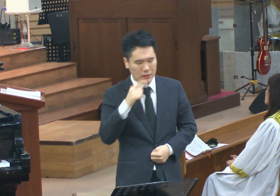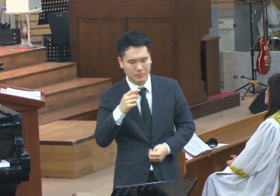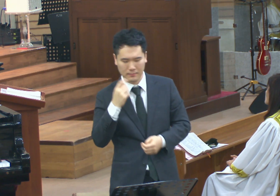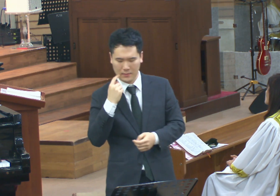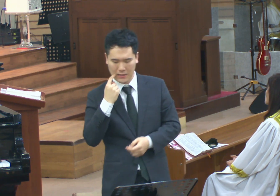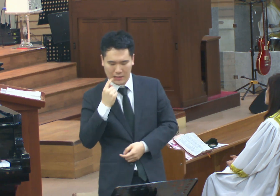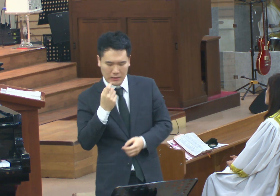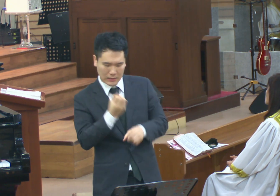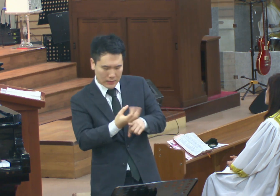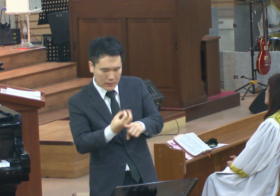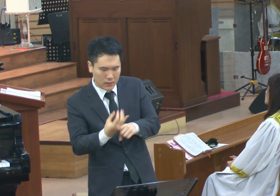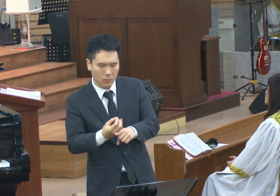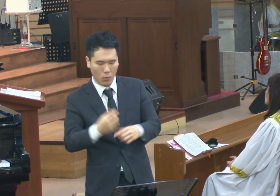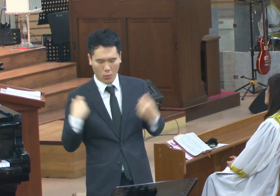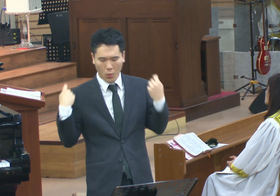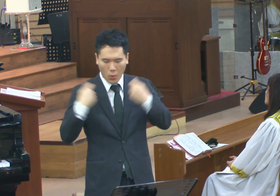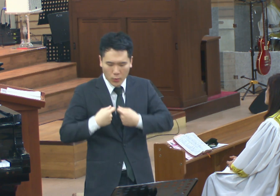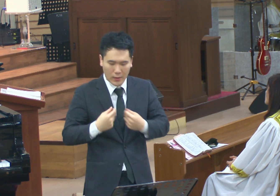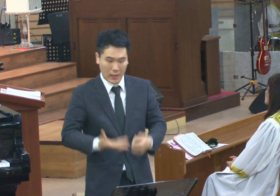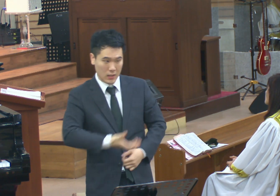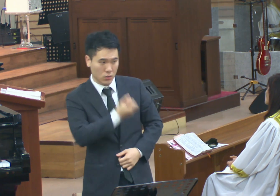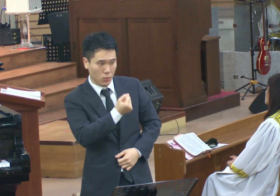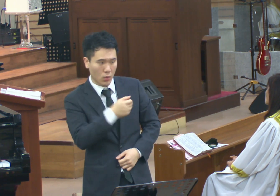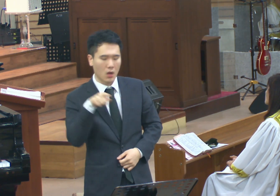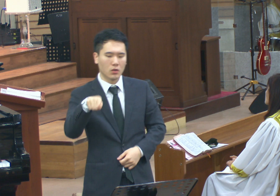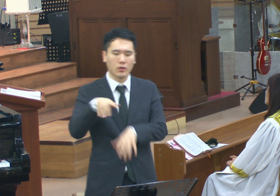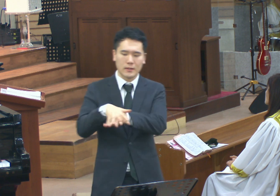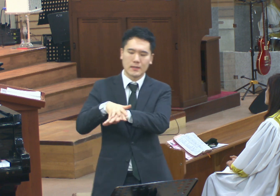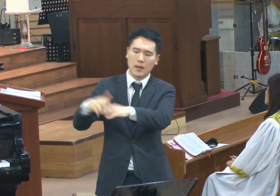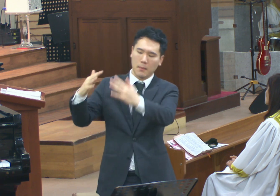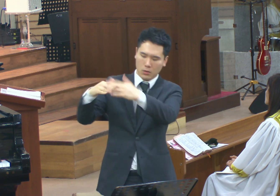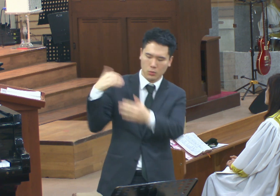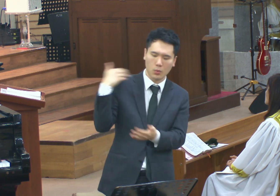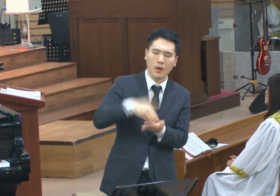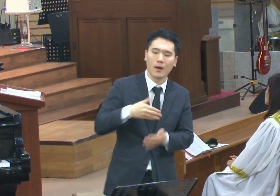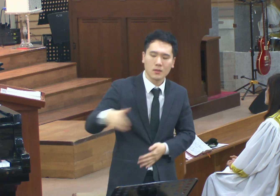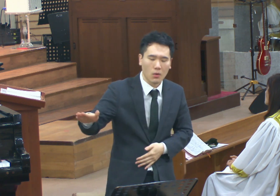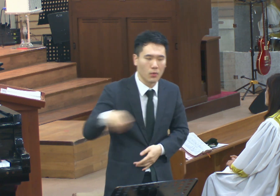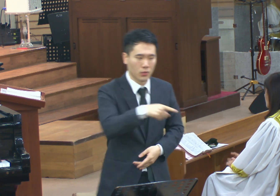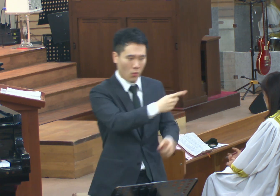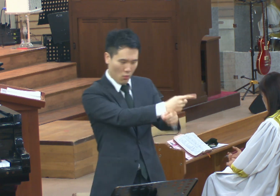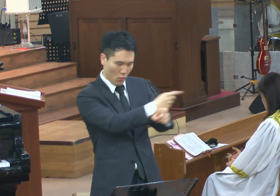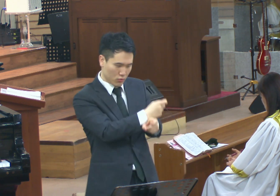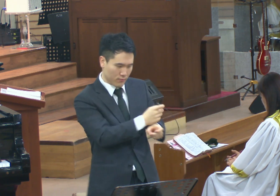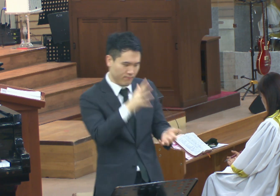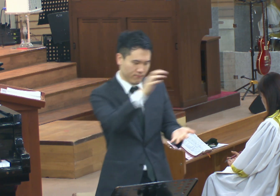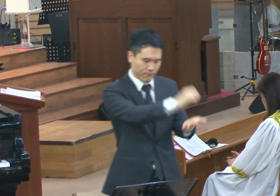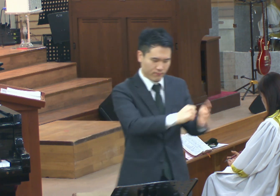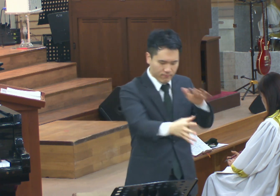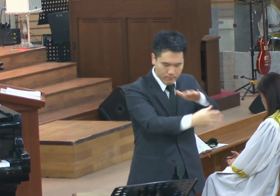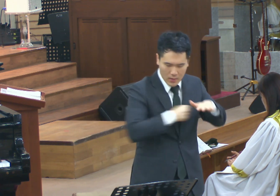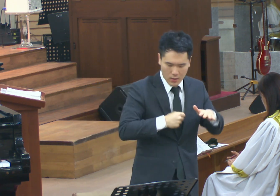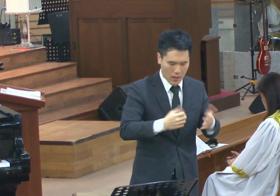의복을 가지고 너희 장막으로 돌아가서 너희 원수들에게서 탈취한 것을 너희의